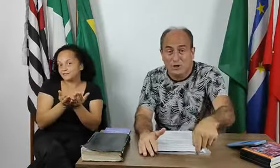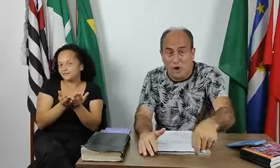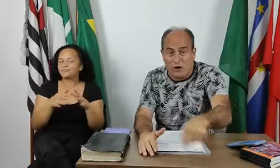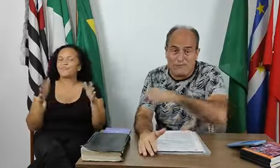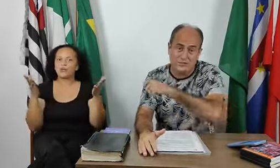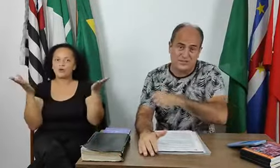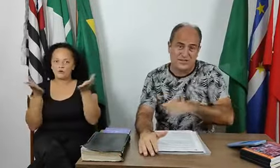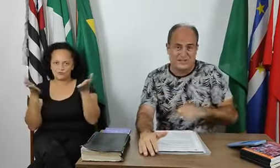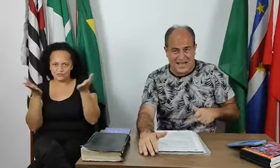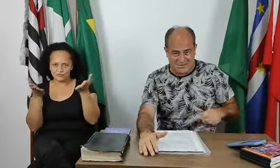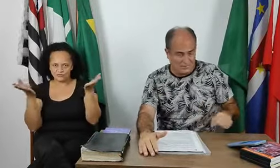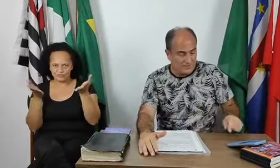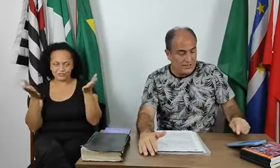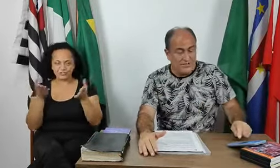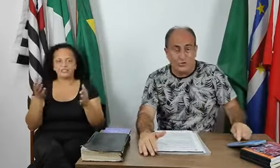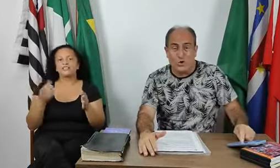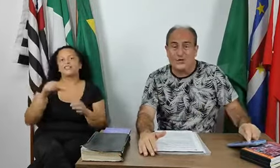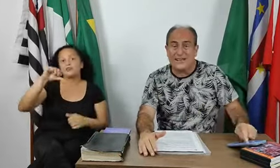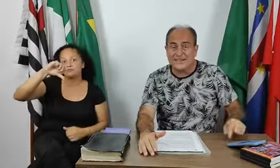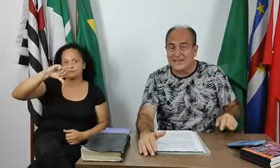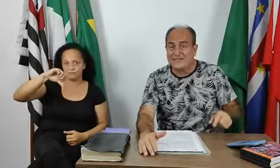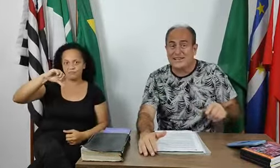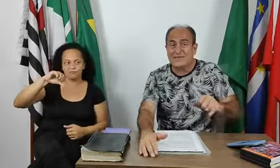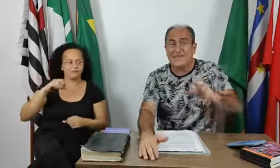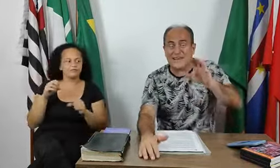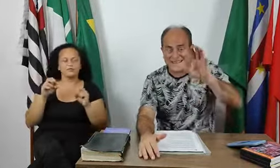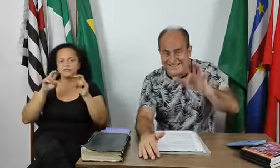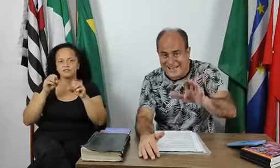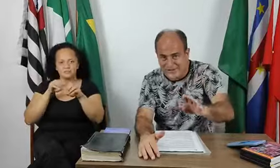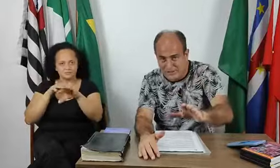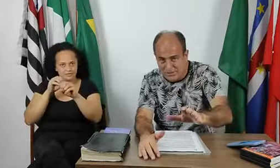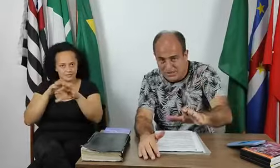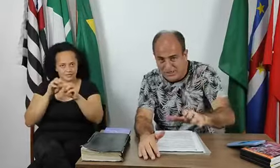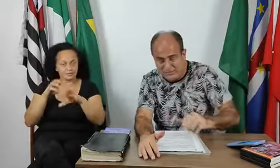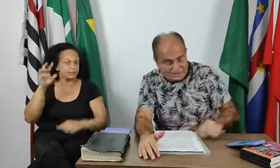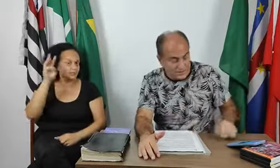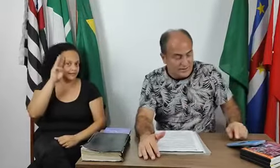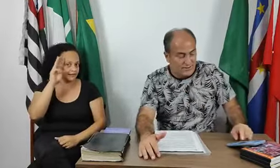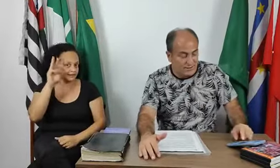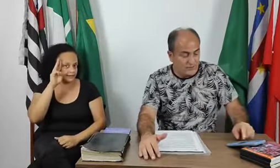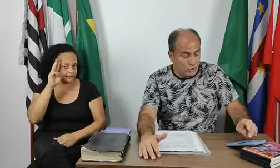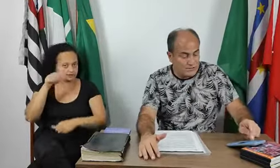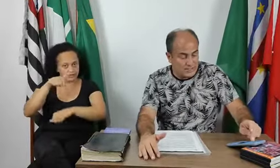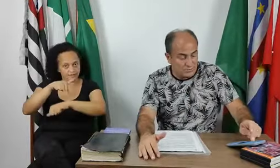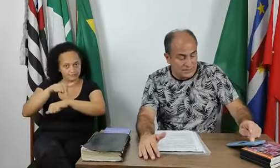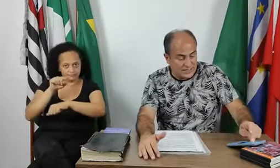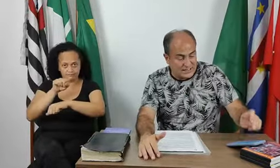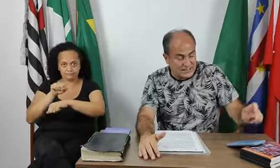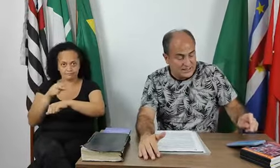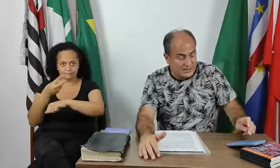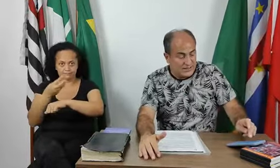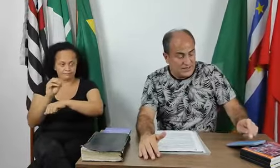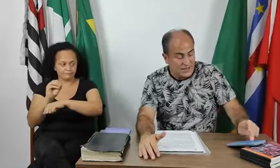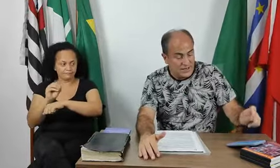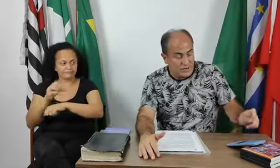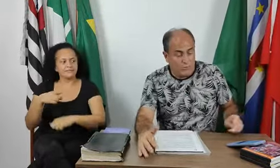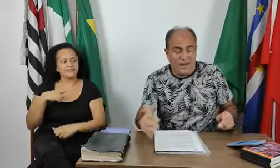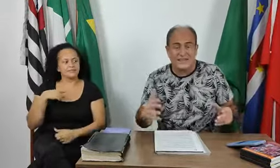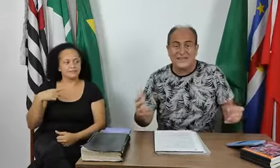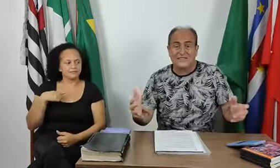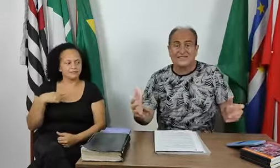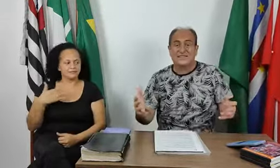parte 9 do seminário. Toda terça-feira, às 7h30, nós temos aqui